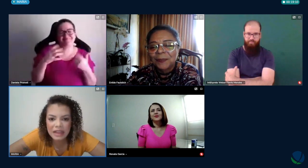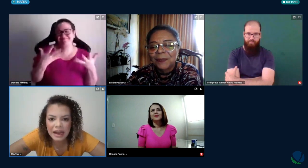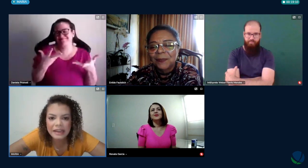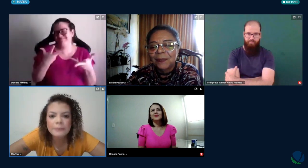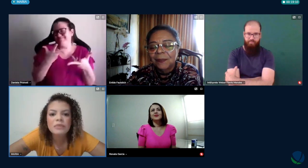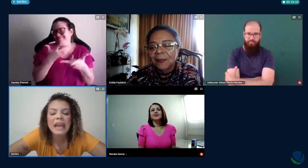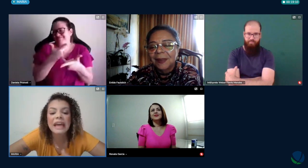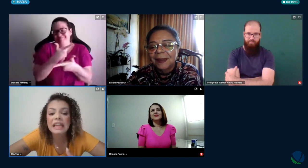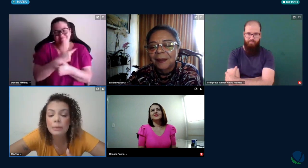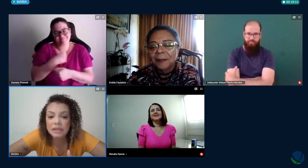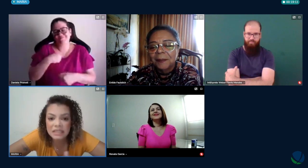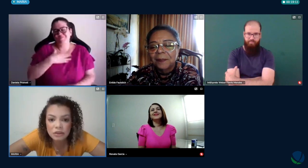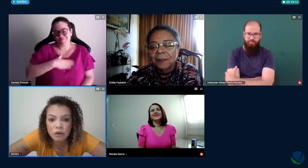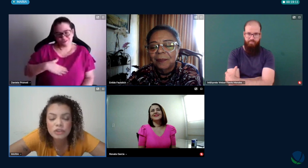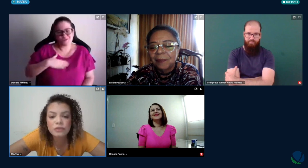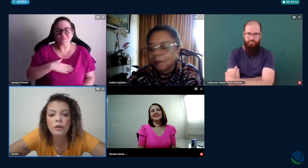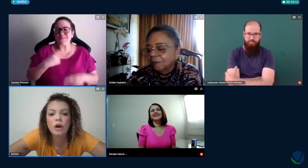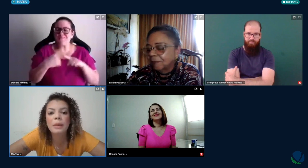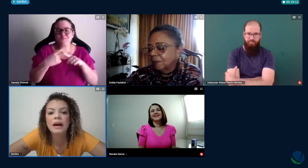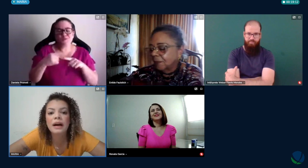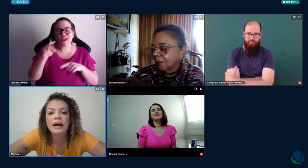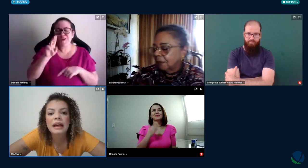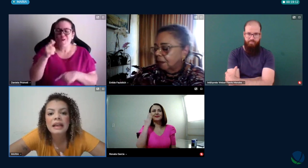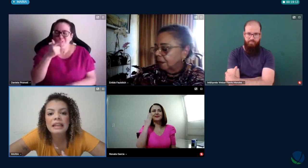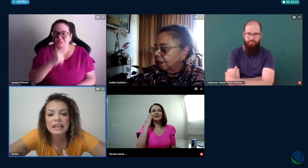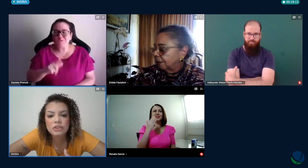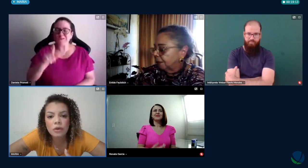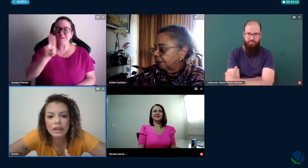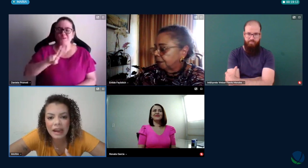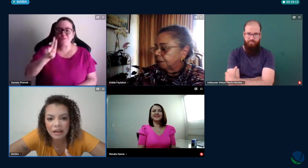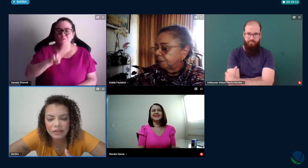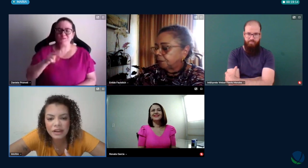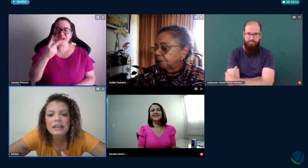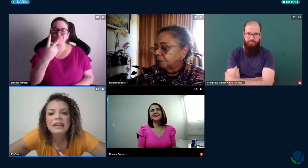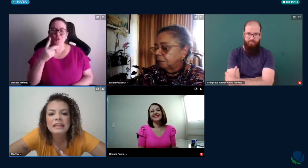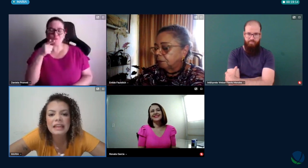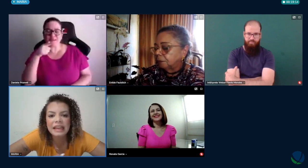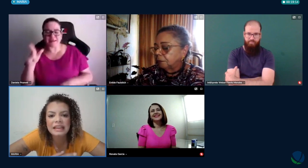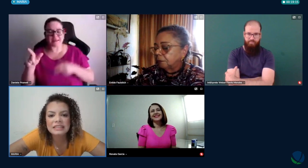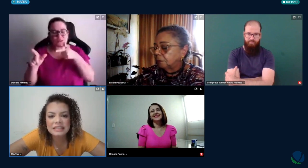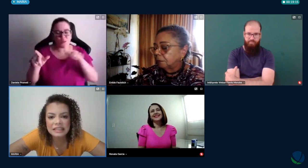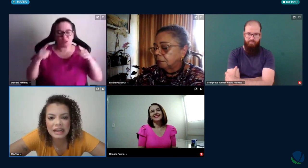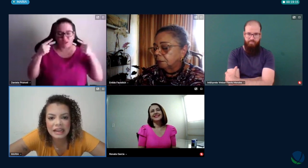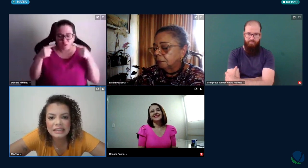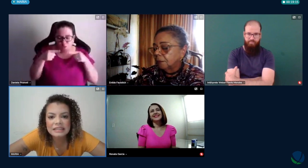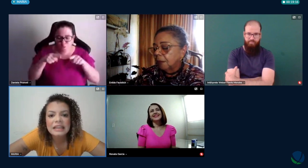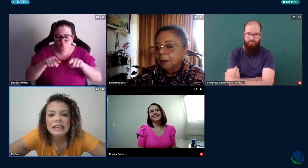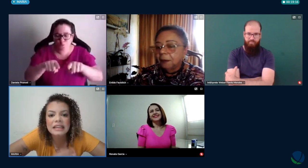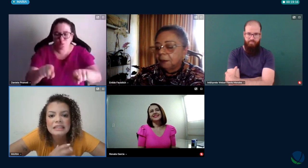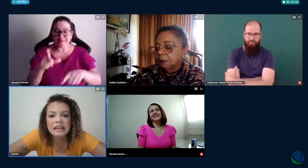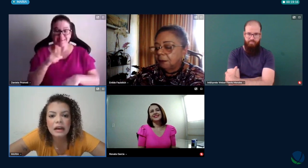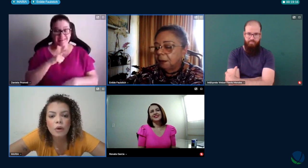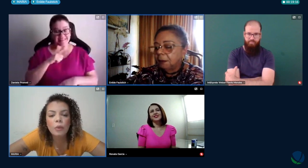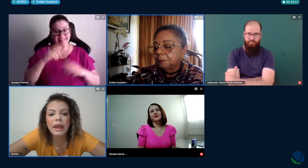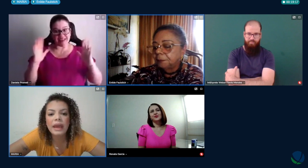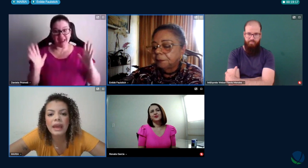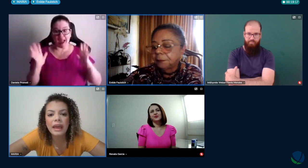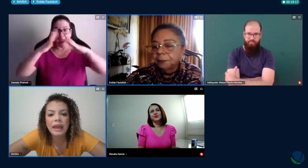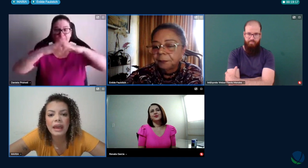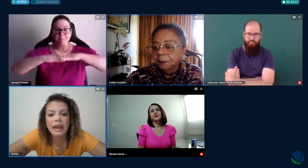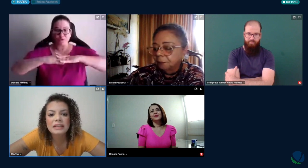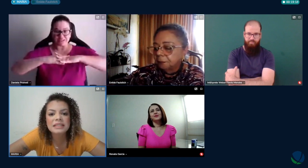os públicos da área. Ela representou de forma lexicográfica, né, esses sinais.